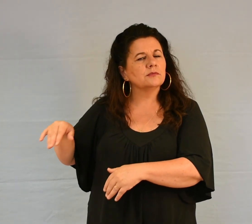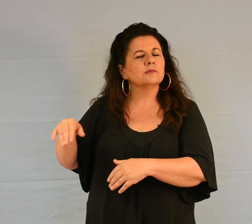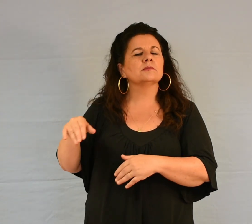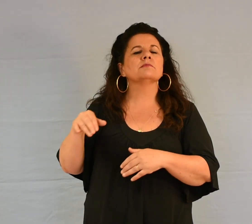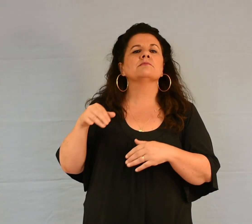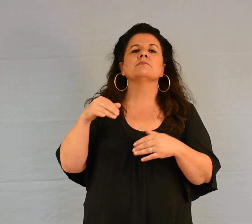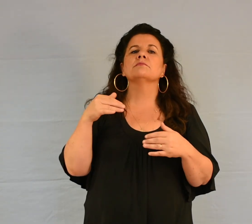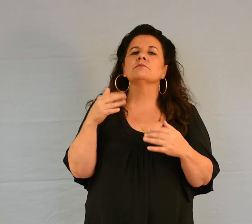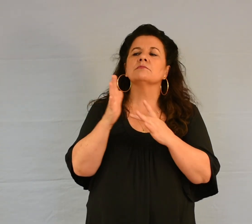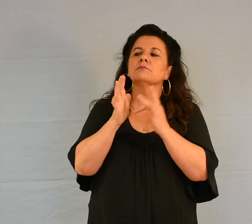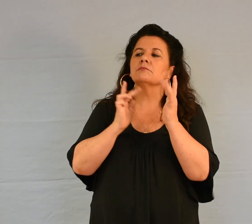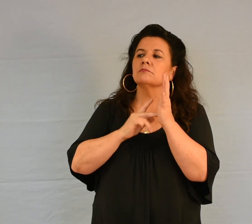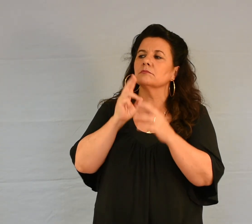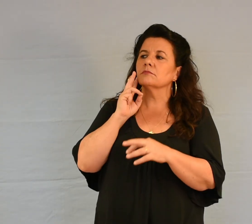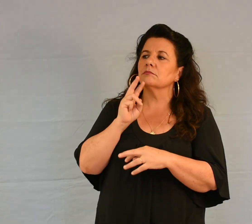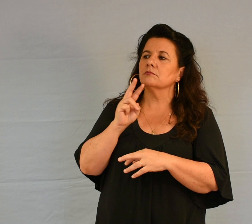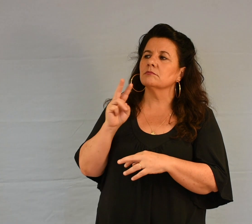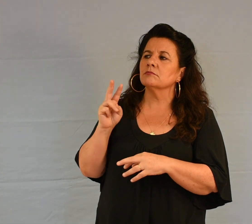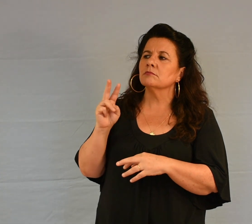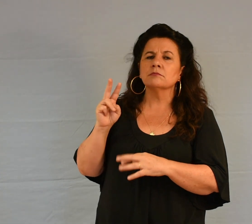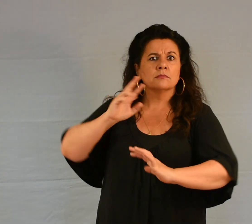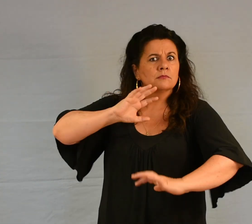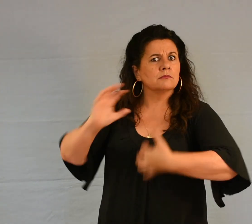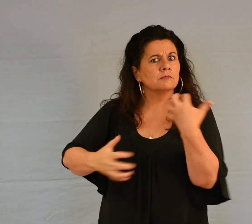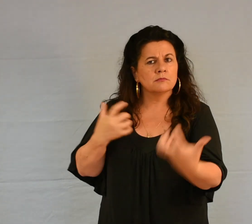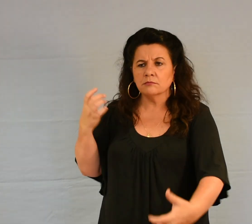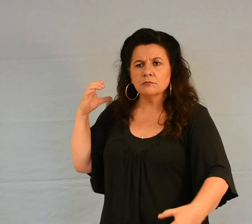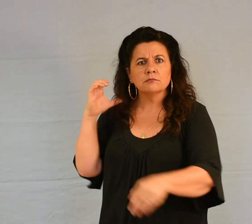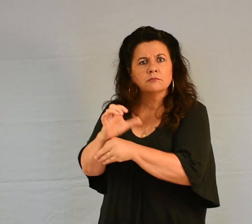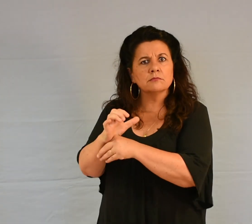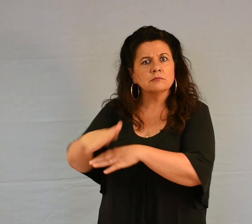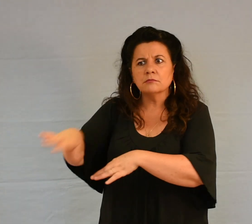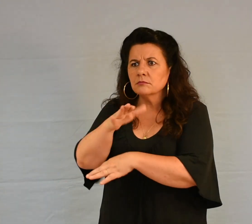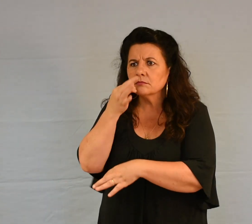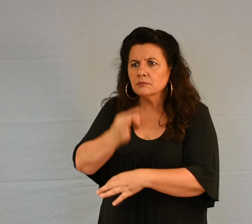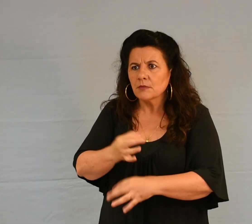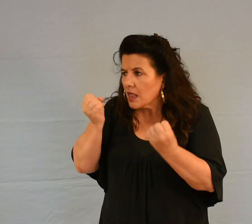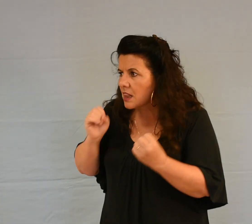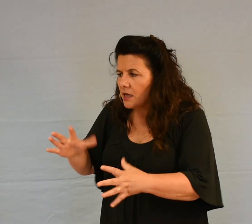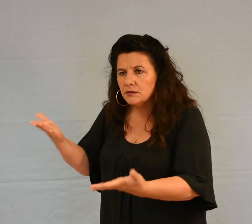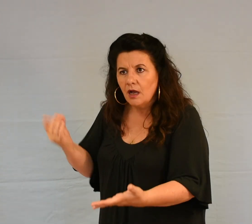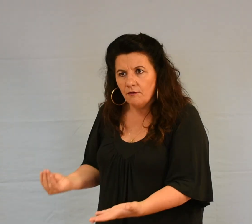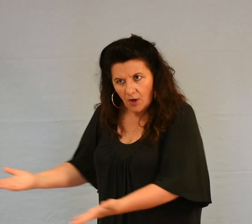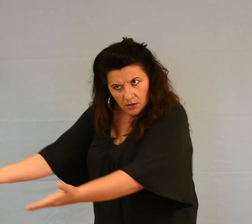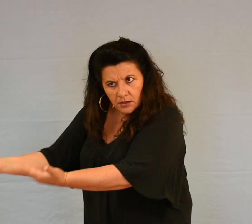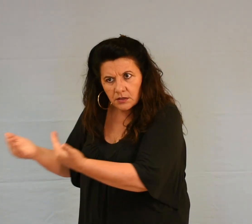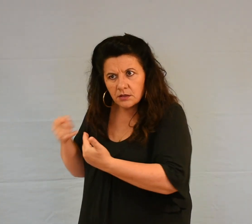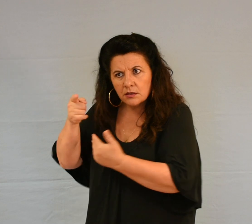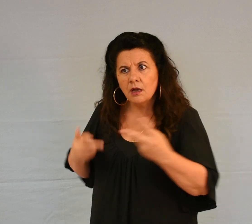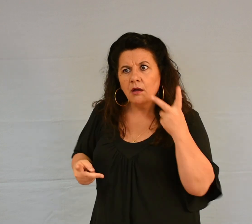Voyant cela, Jésus se fâcha et leur dit: « Laissez les enfants venir à moi, ne les empêchez pas,